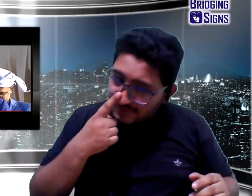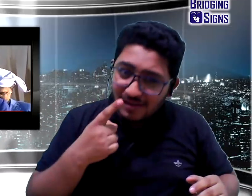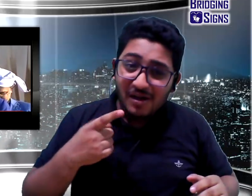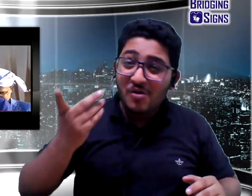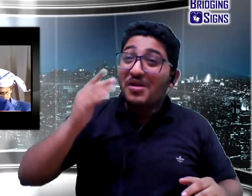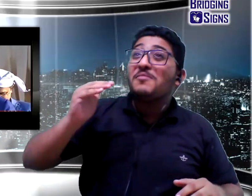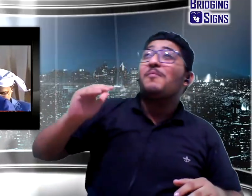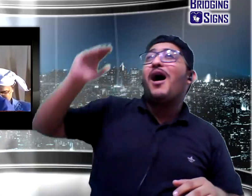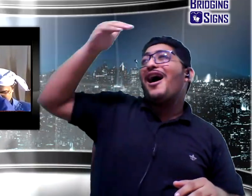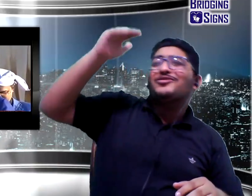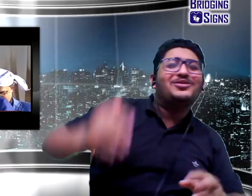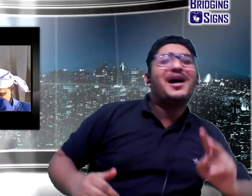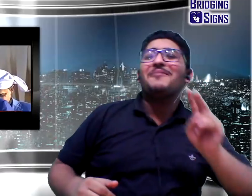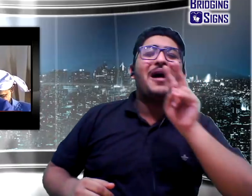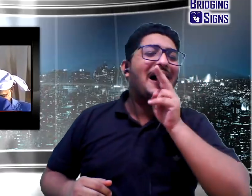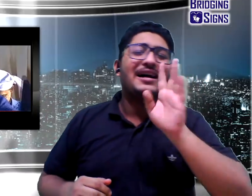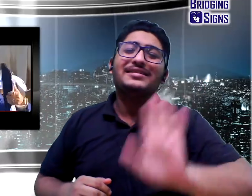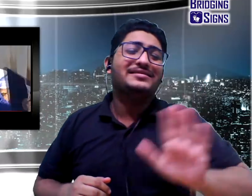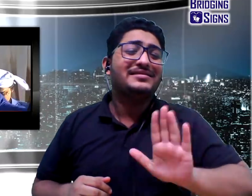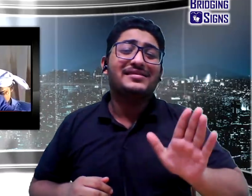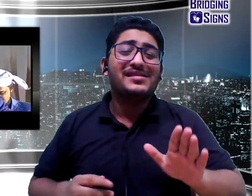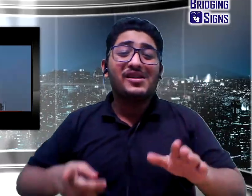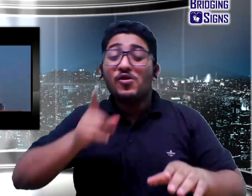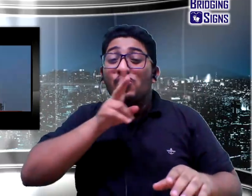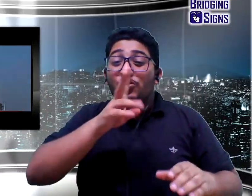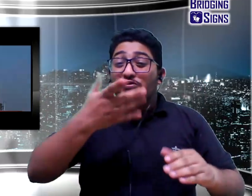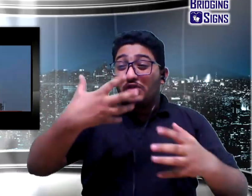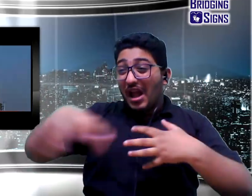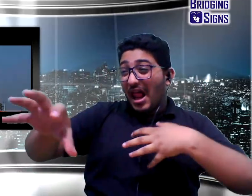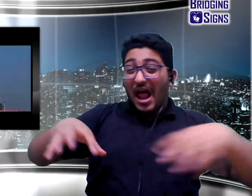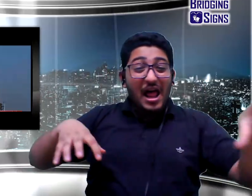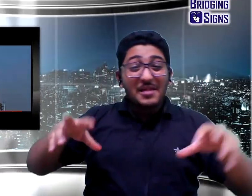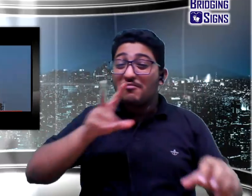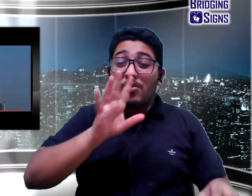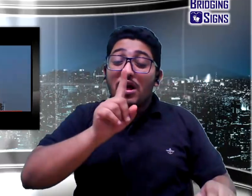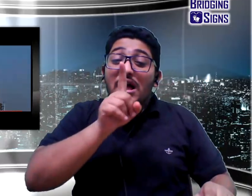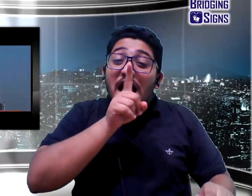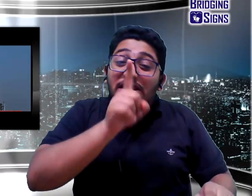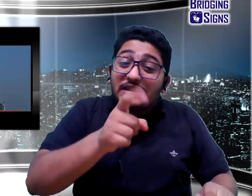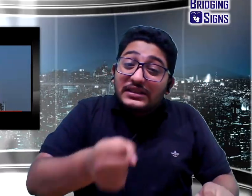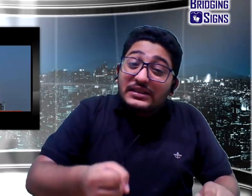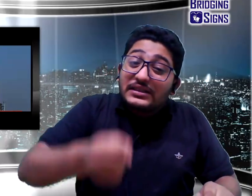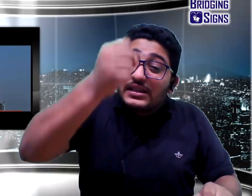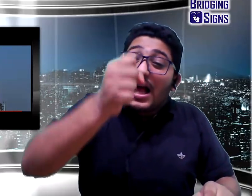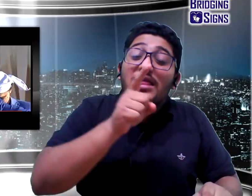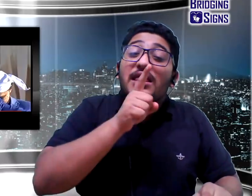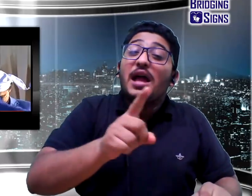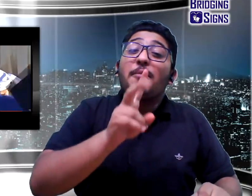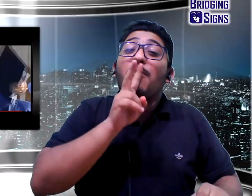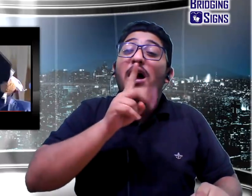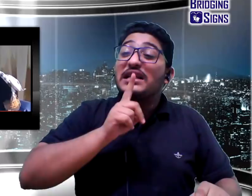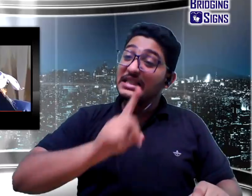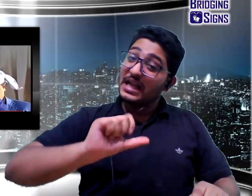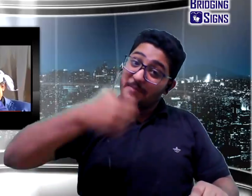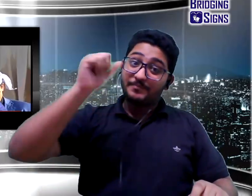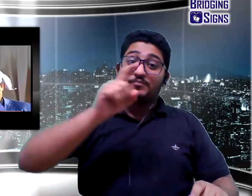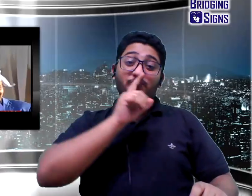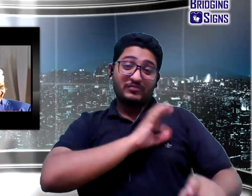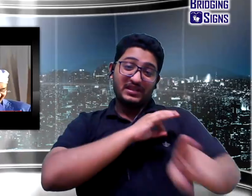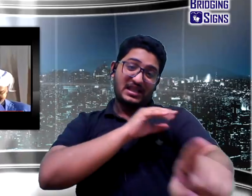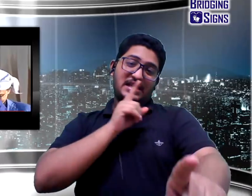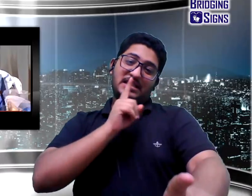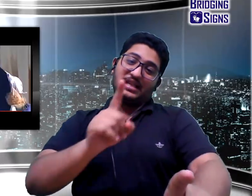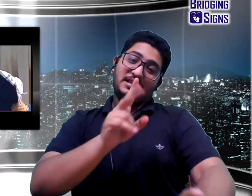ऊंच मनी ना नीच मनी, जिन्हें कदे किसे च पक्षपात नहीं किया, जिन्हें सच प्रकाशित किया, जे सच जितया खान साहब तुम सच